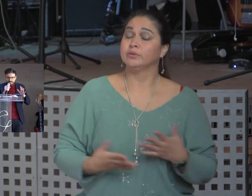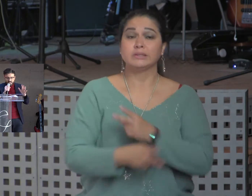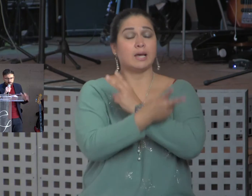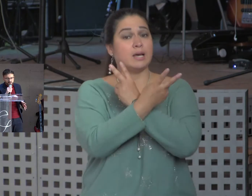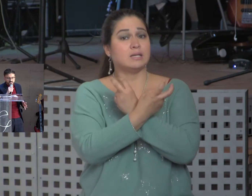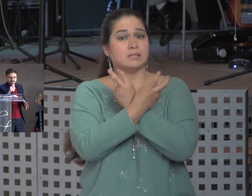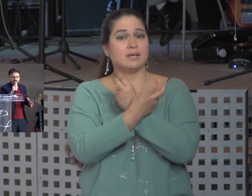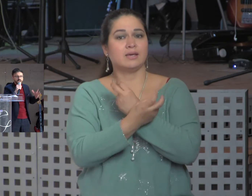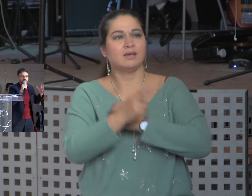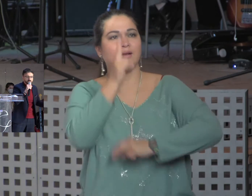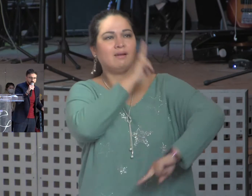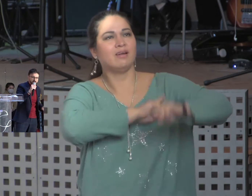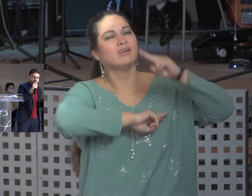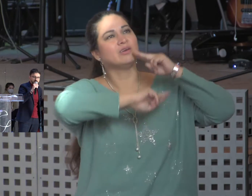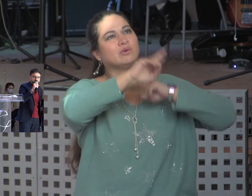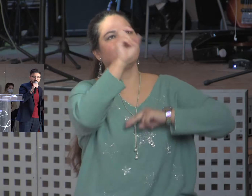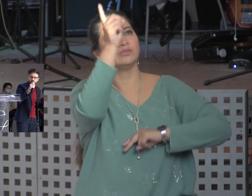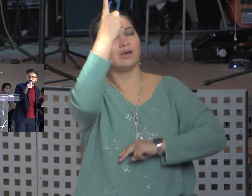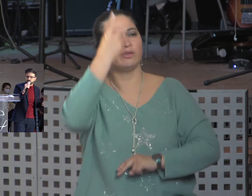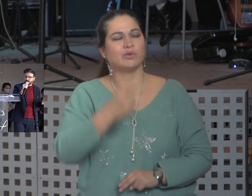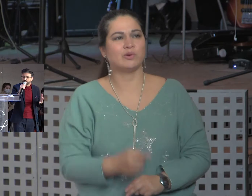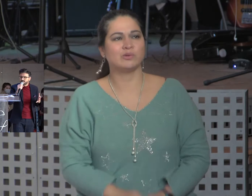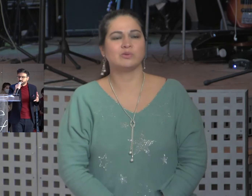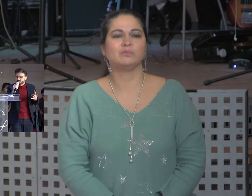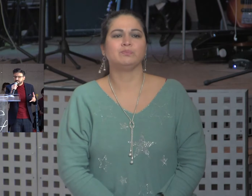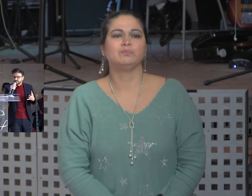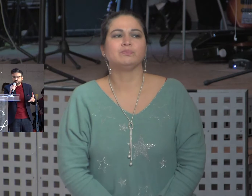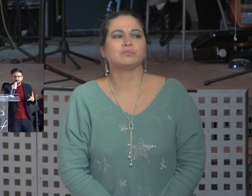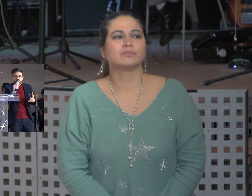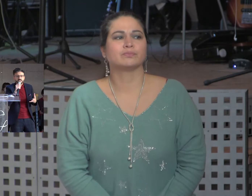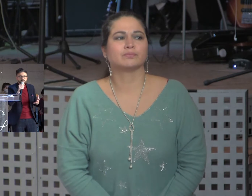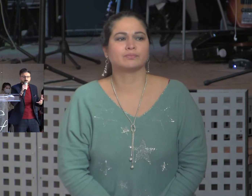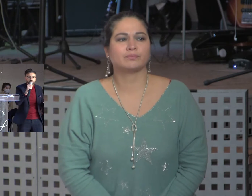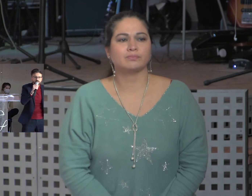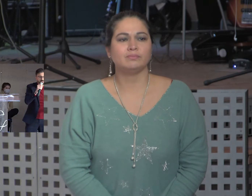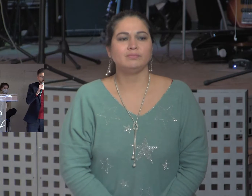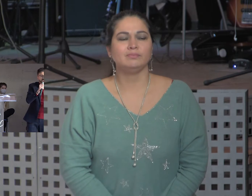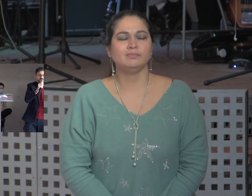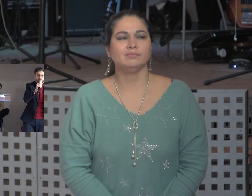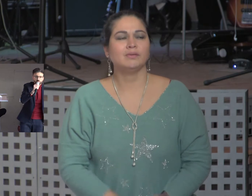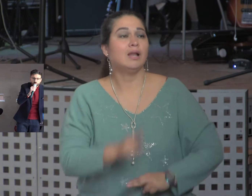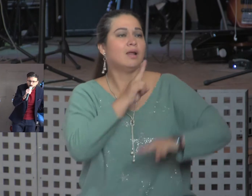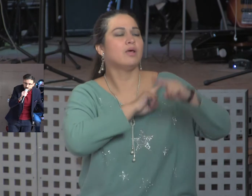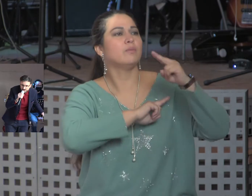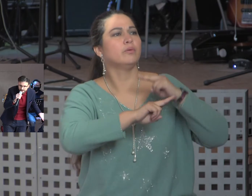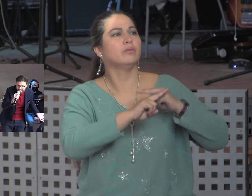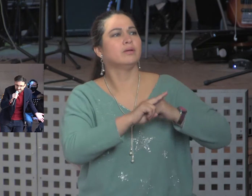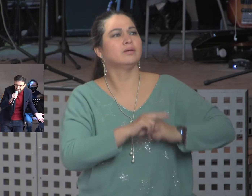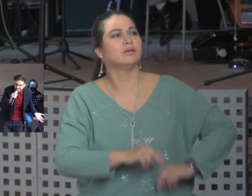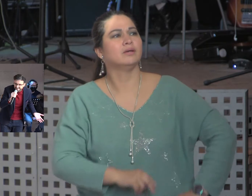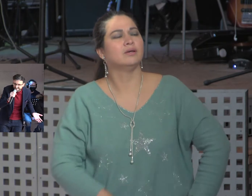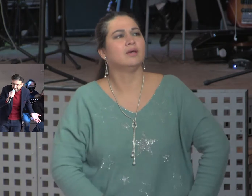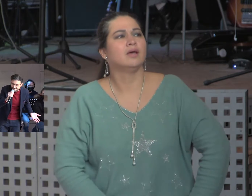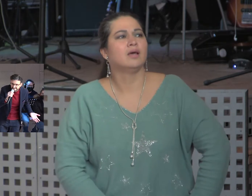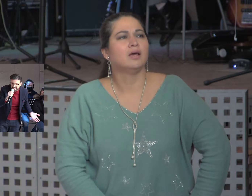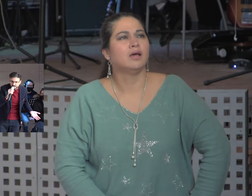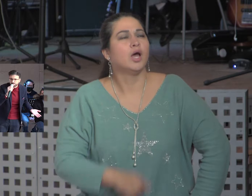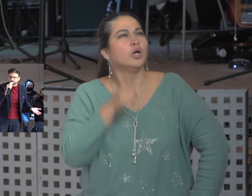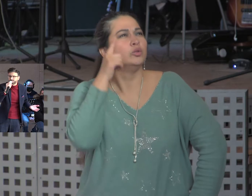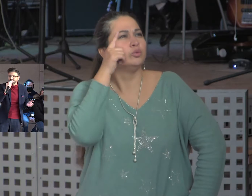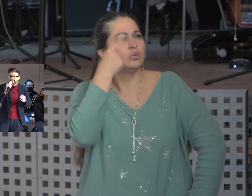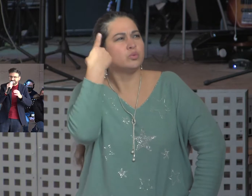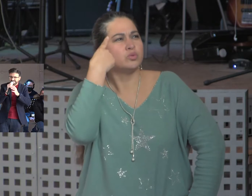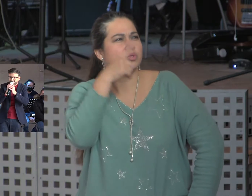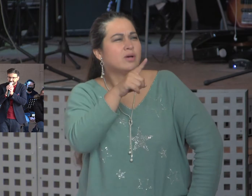Ezequiel le contesta a Dios a la pregunta de si vivirán los huesos. Tú lo sabes. Si